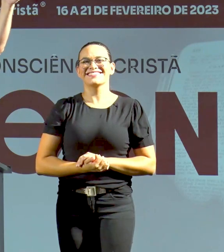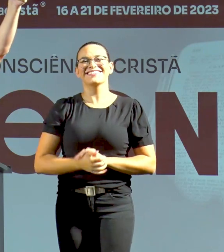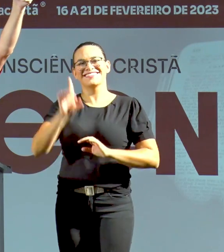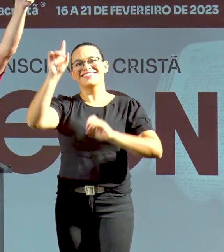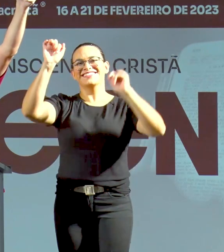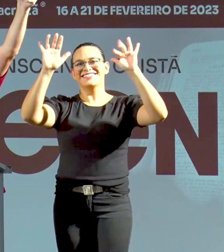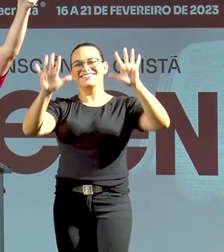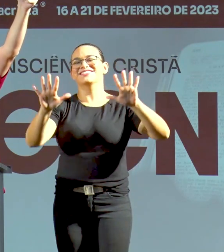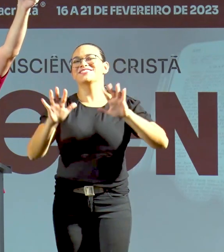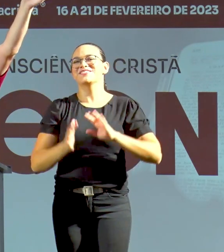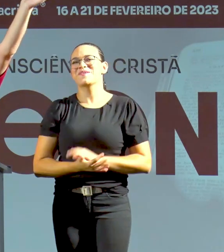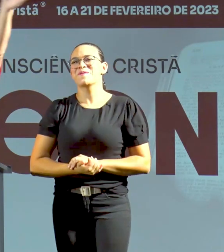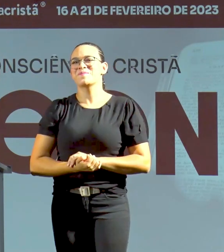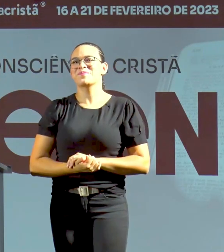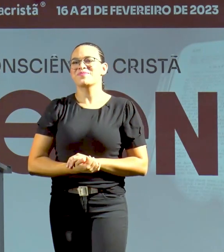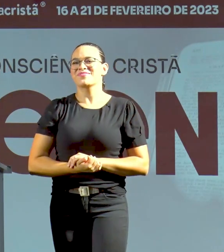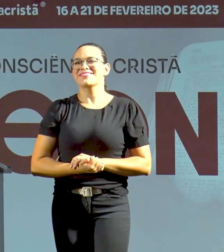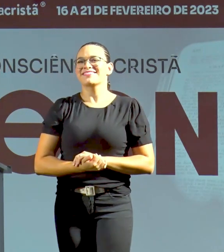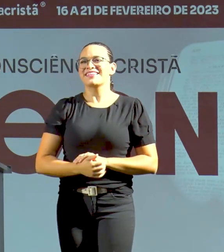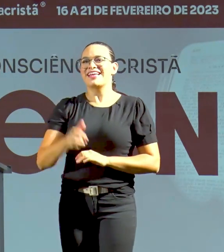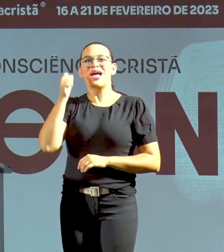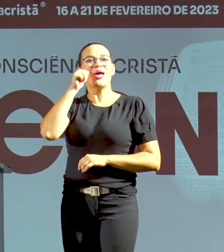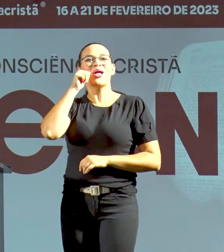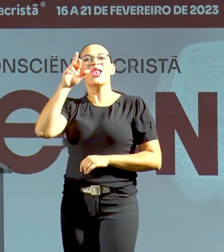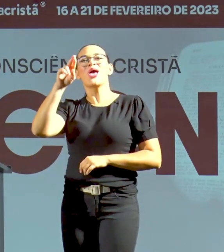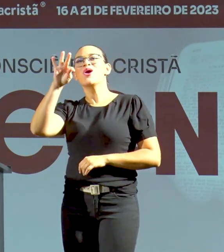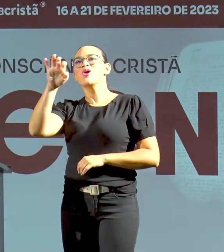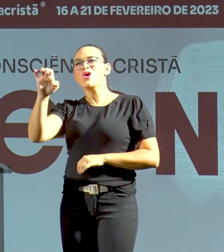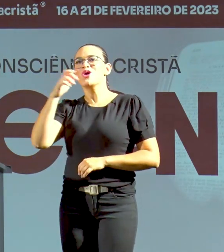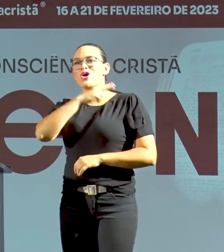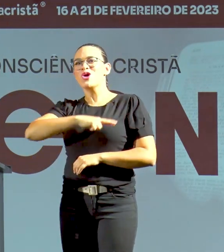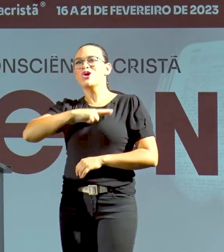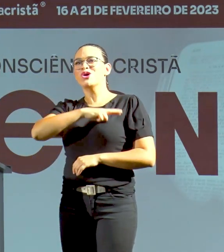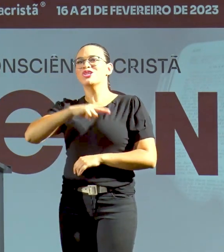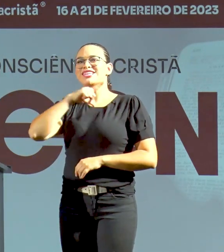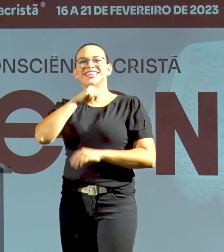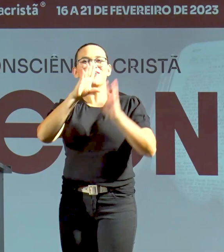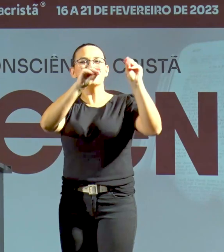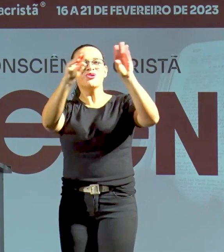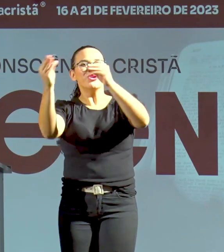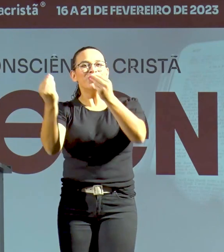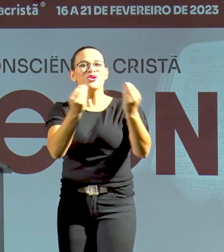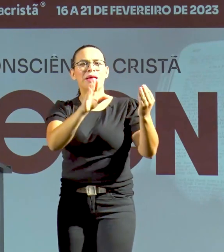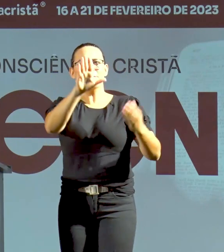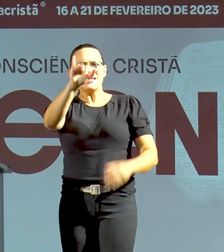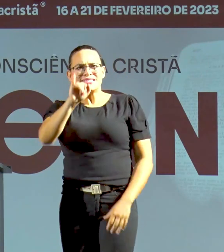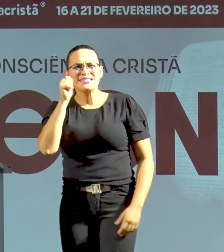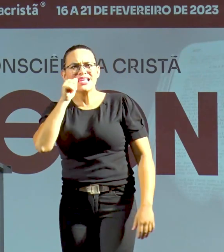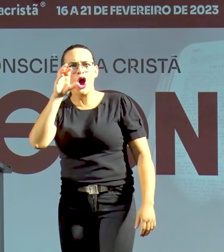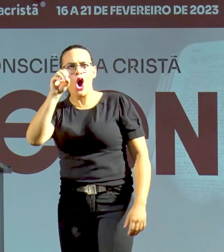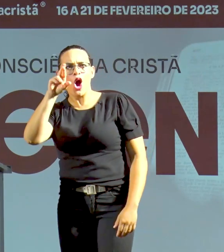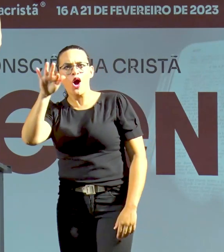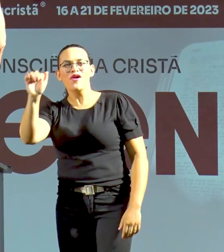Deus abençoe vocês tá cheio de Rute Em cima Em nome de Jesus Mas se tiver orfa